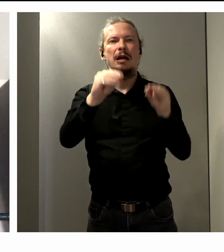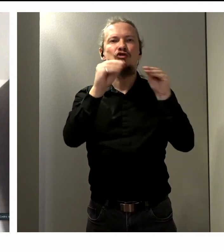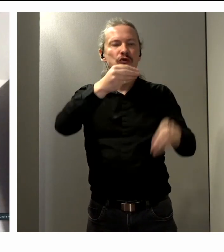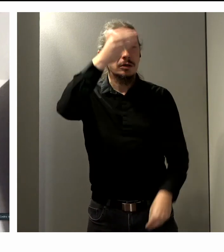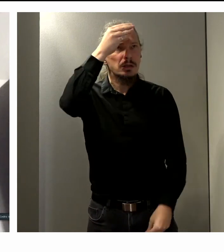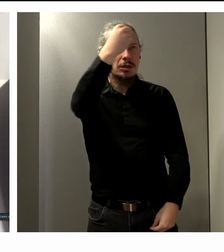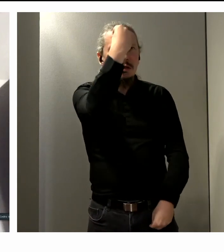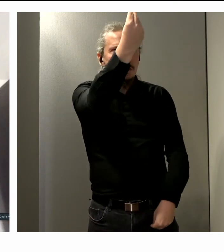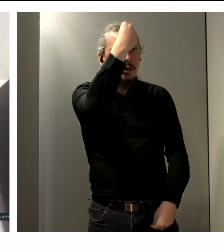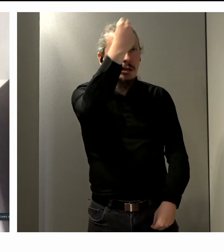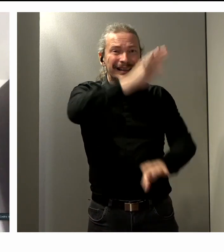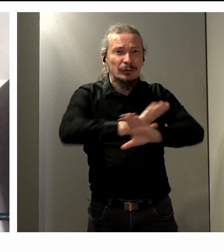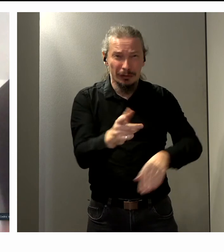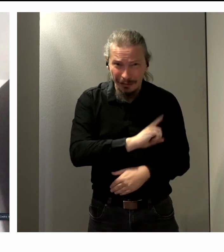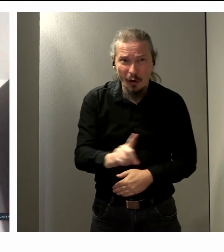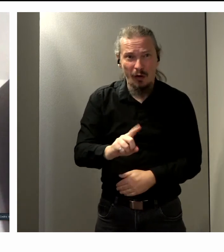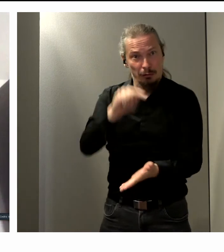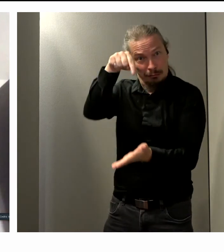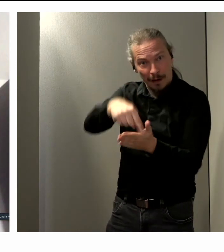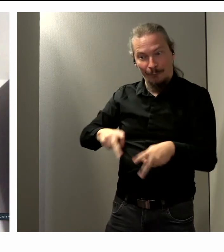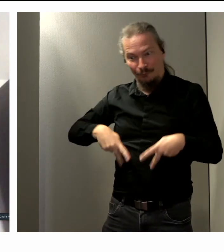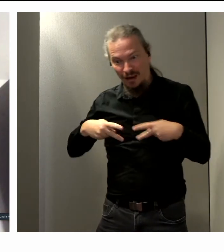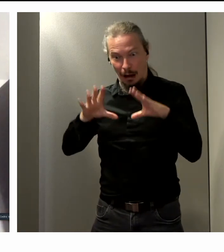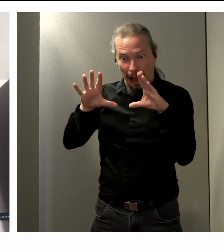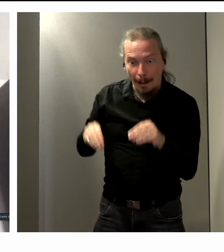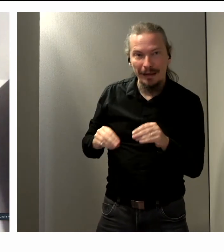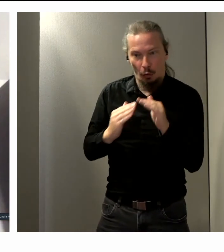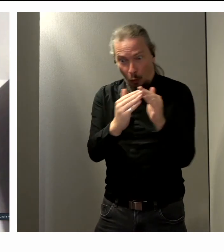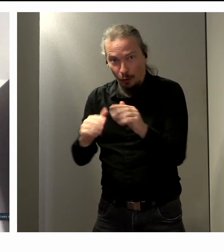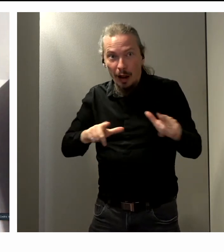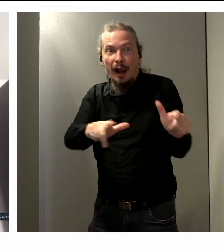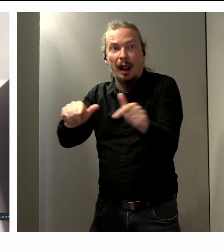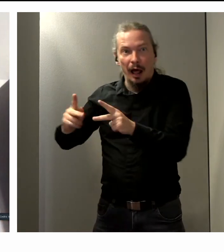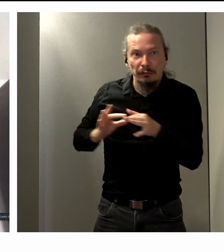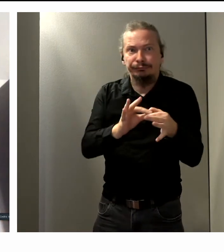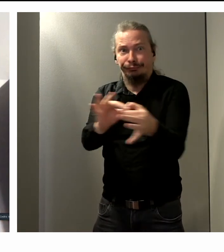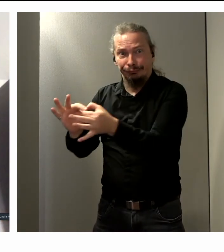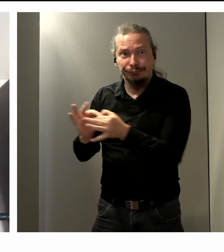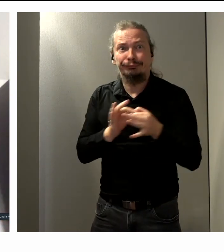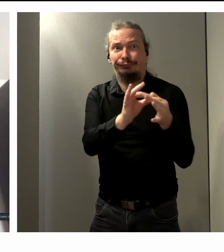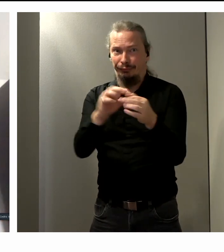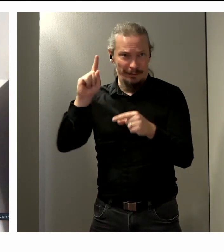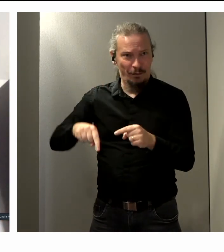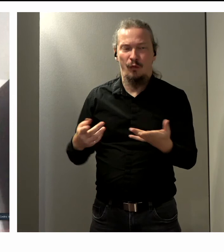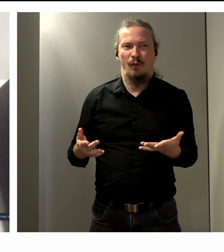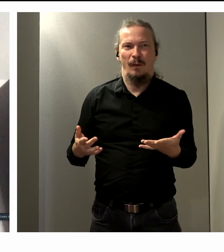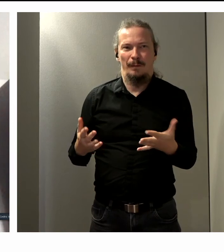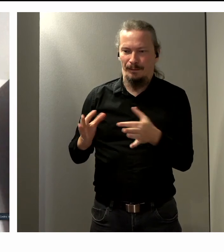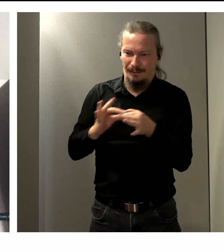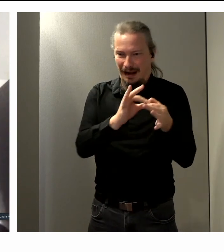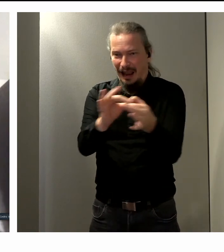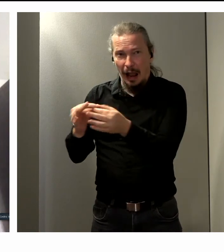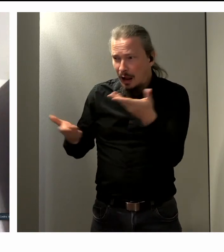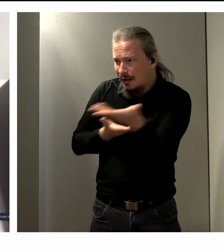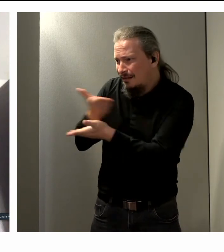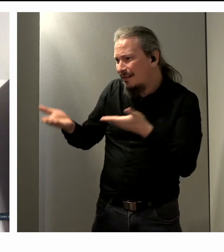cours et où on récupère des informations, ce sont des lieux de vie et des communautés organisées dans lesquelles il y a des liens à tisser, dans lesquels les liens